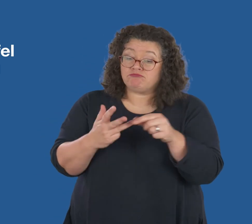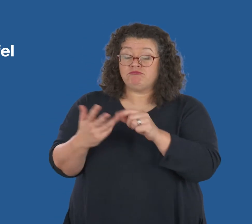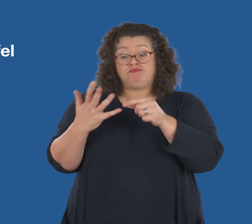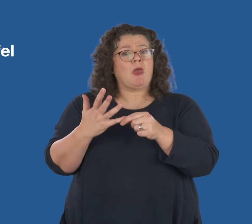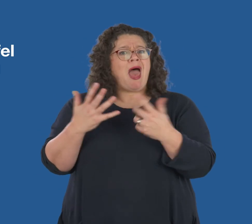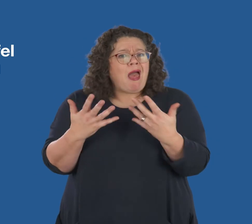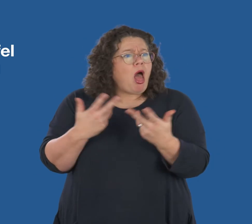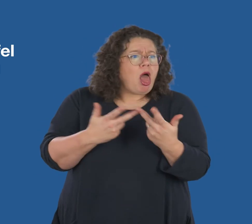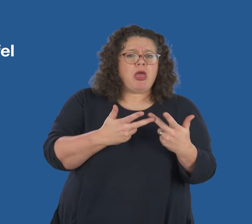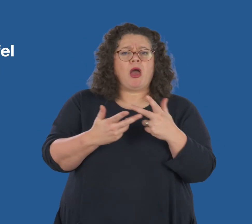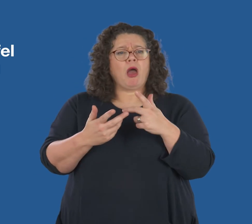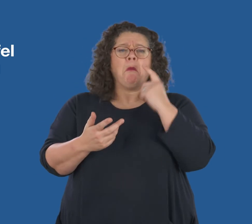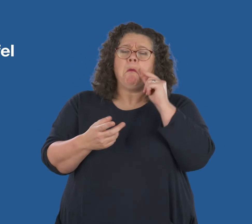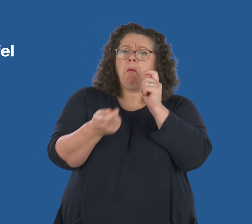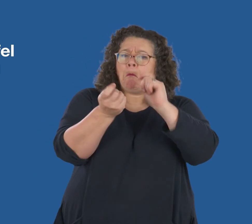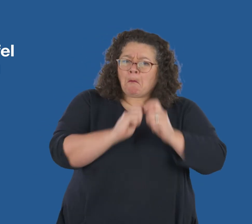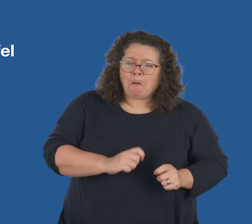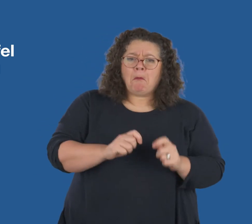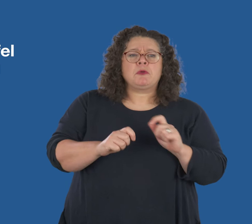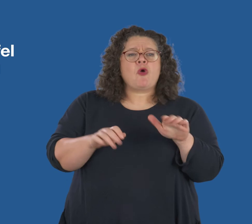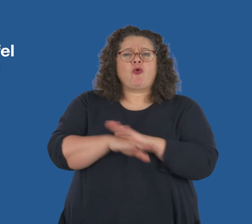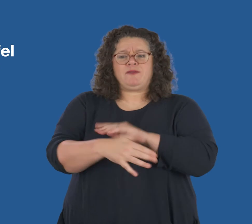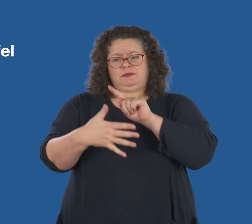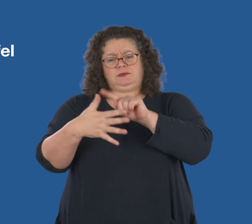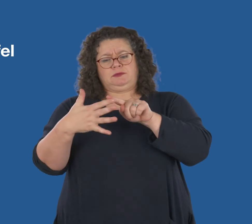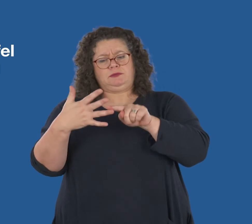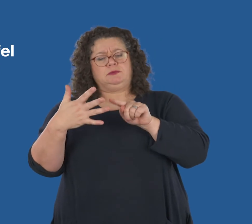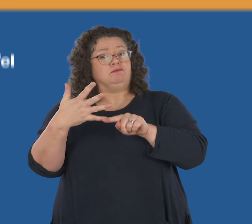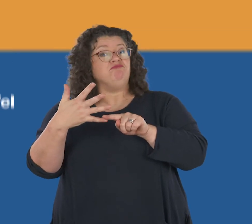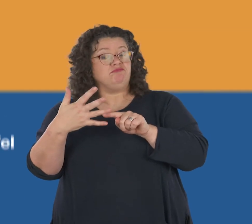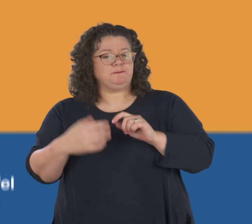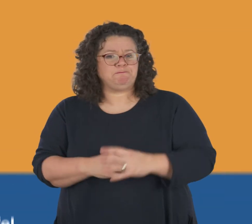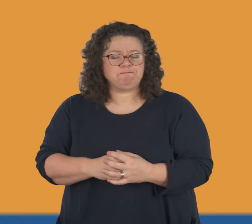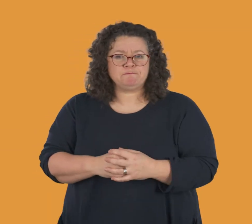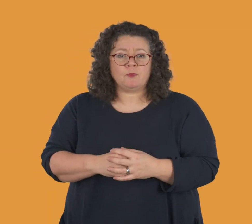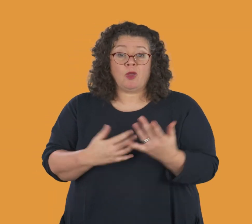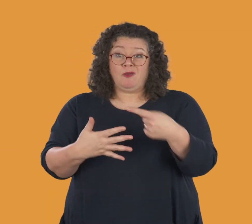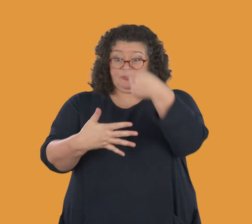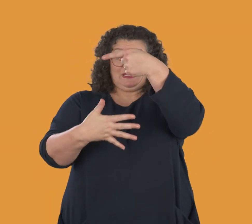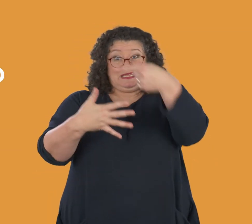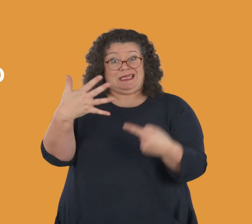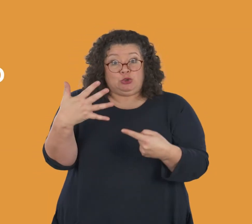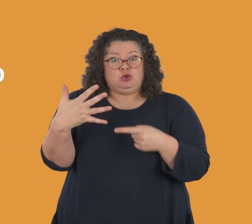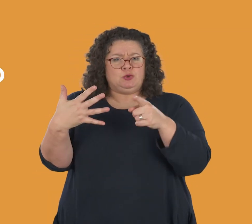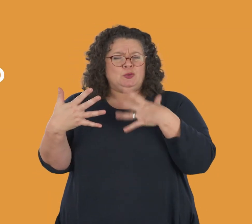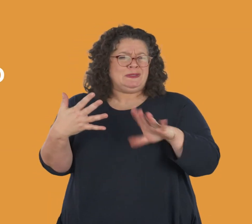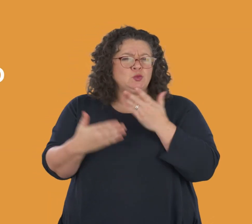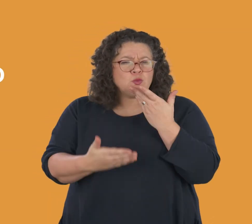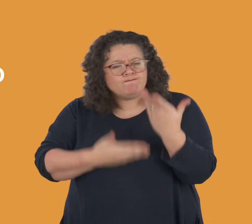nad yw wedi gynnwys uchod. Ar gyfer pob un o'r rhain, gofynnir i chi ddisgrifio rwystyr sy'n gysylltiedig